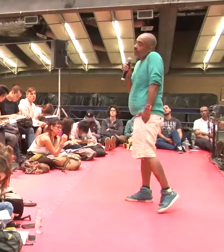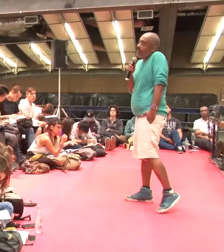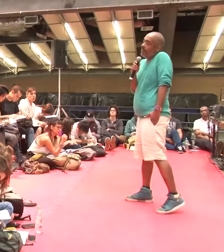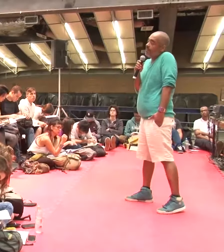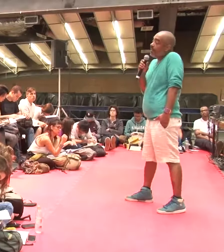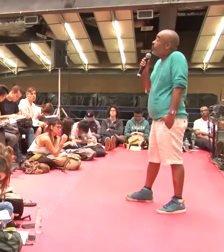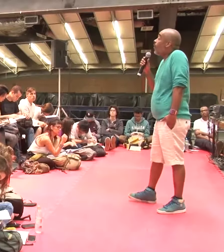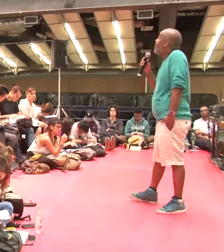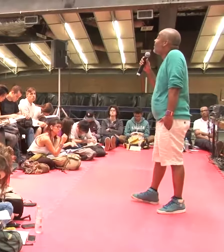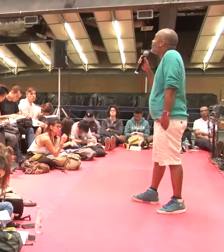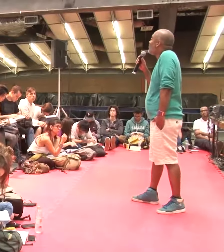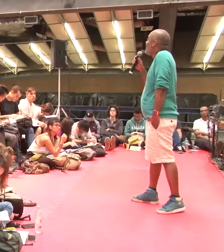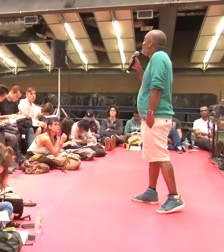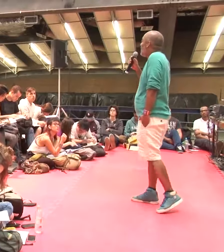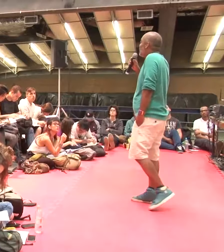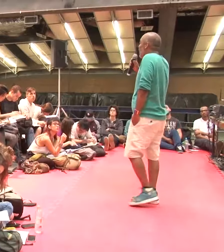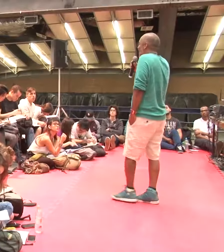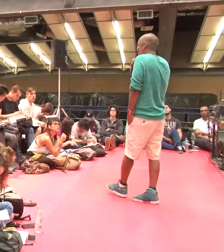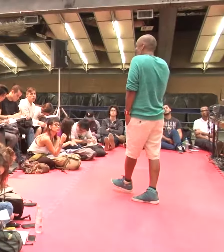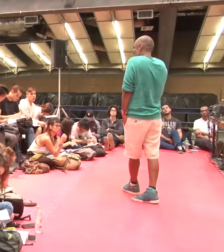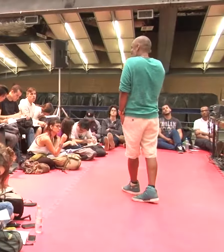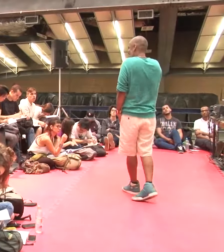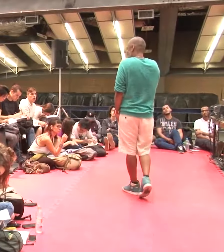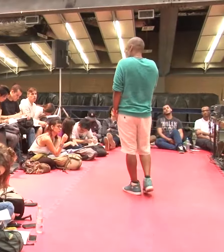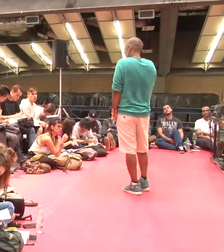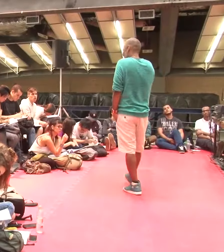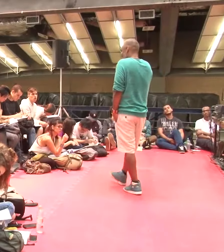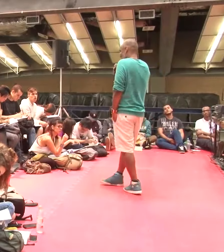coisas funcionavam. João Romão não tinha o que dar em troca.